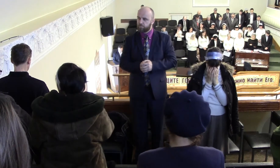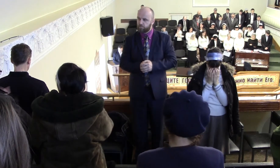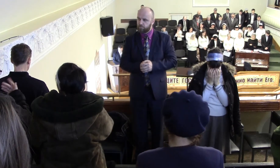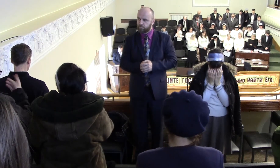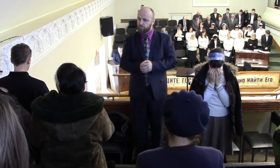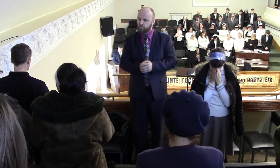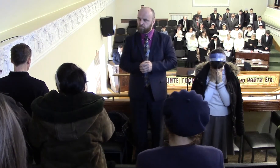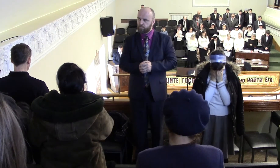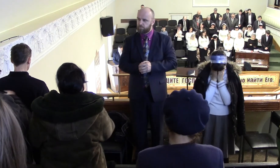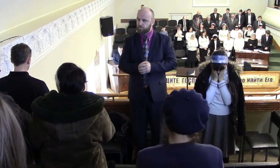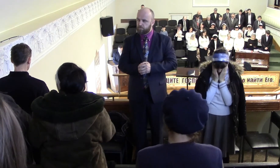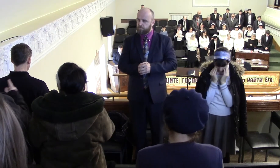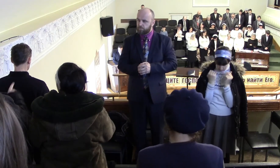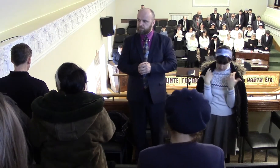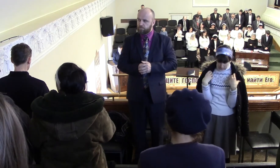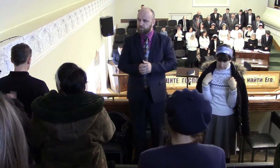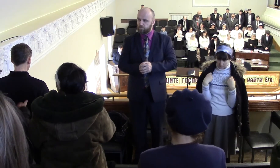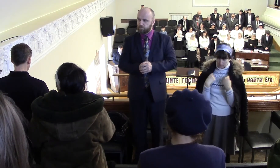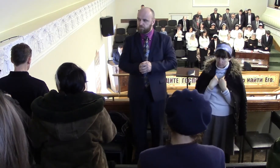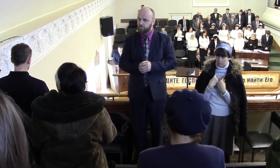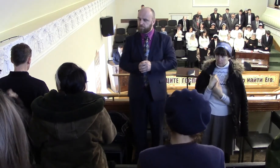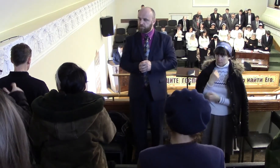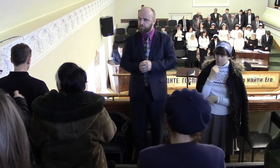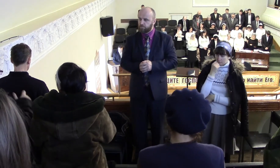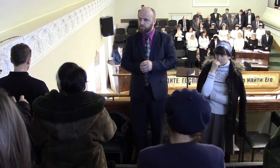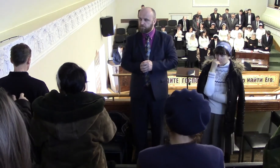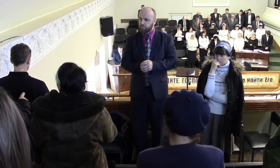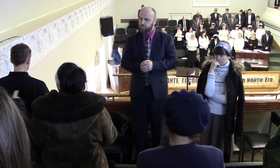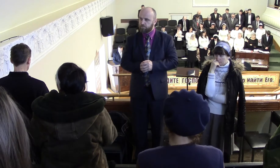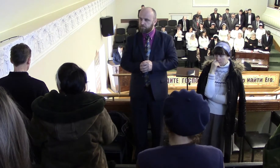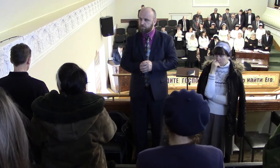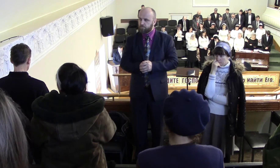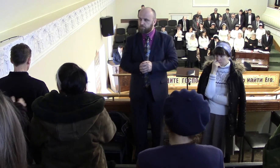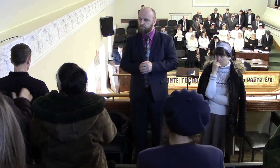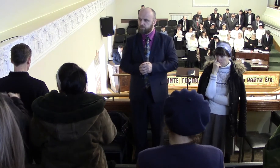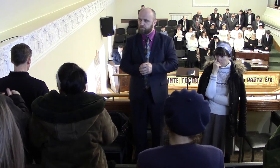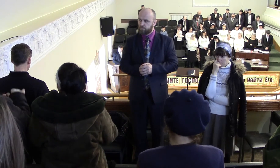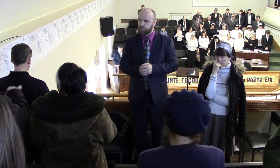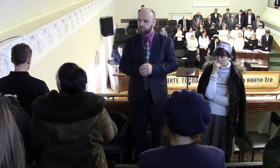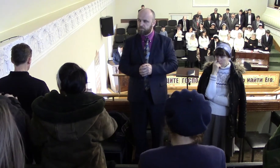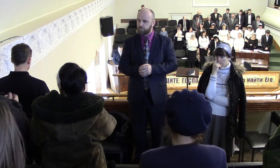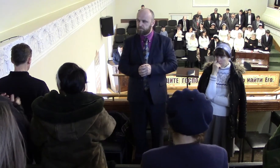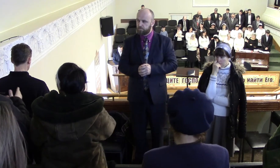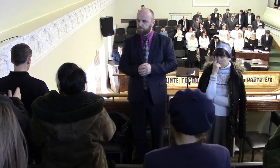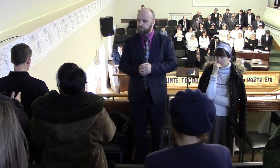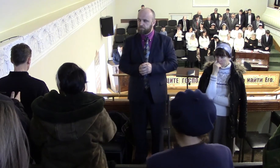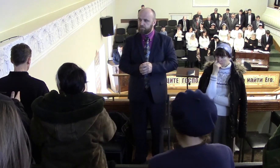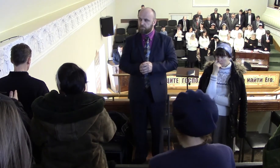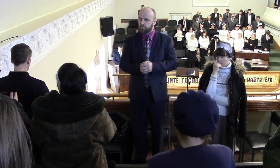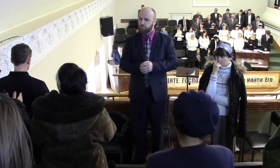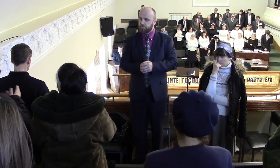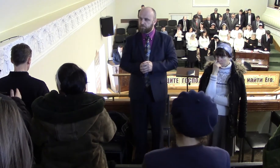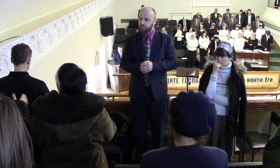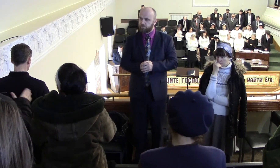деяния, открываешь свою любовь и свое милосердие, за что мы сердечно благодарны Тебе. Мы благодарны Тебе за то,